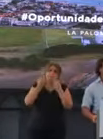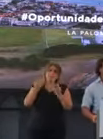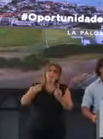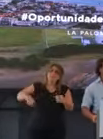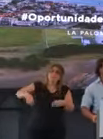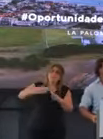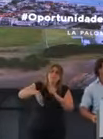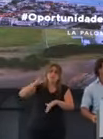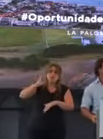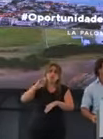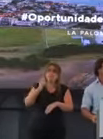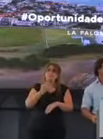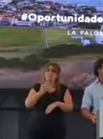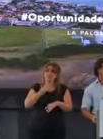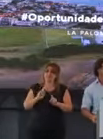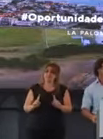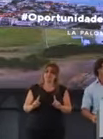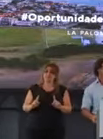una mayoría política